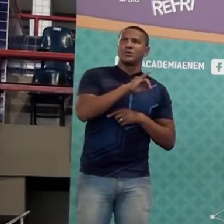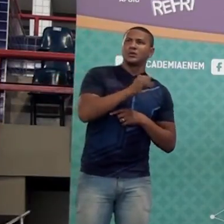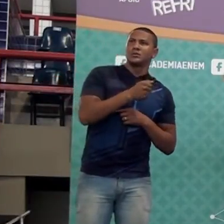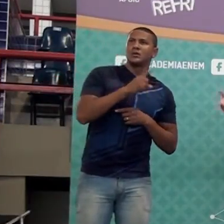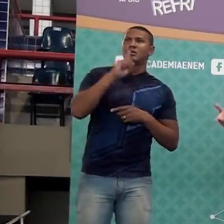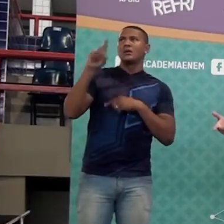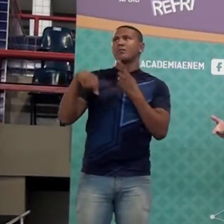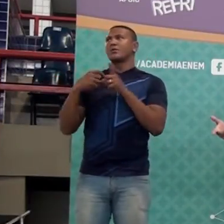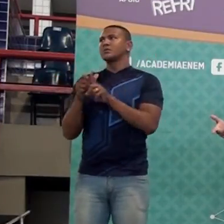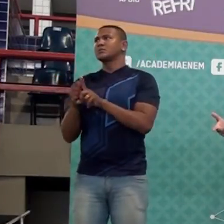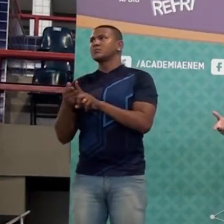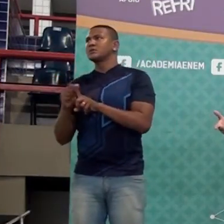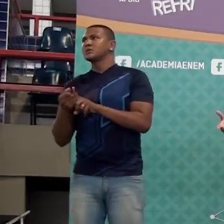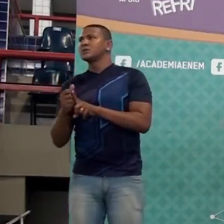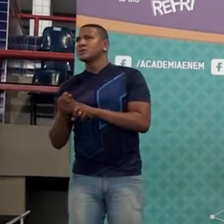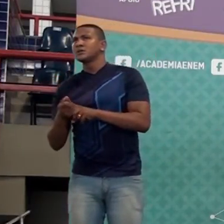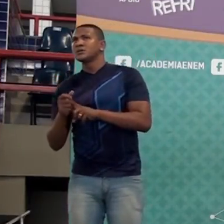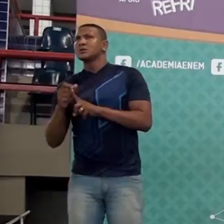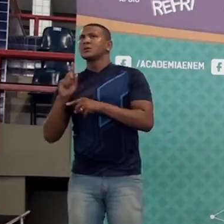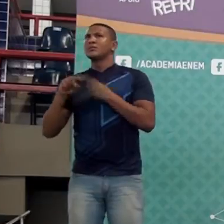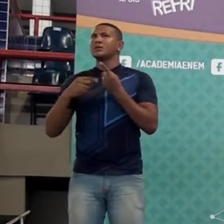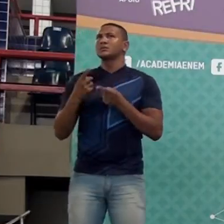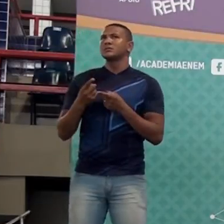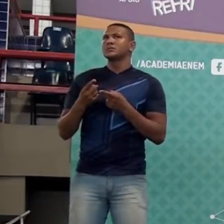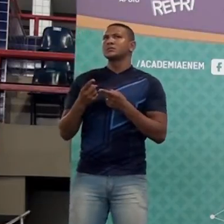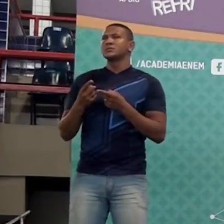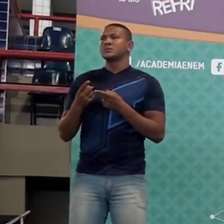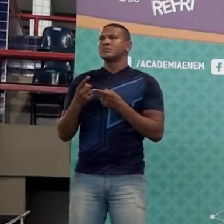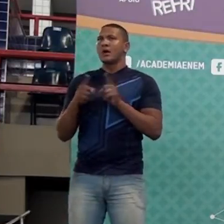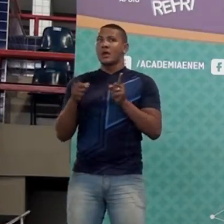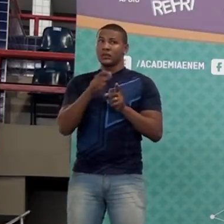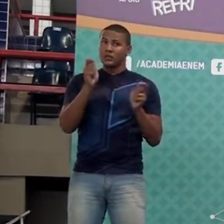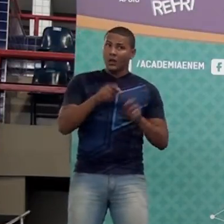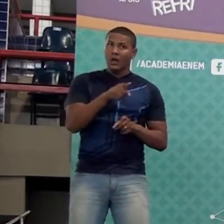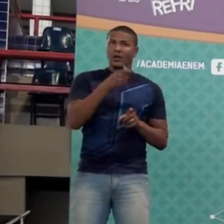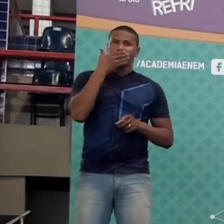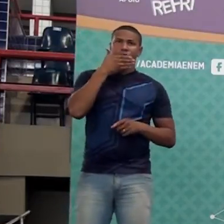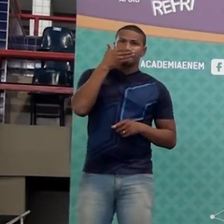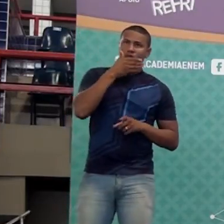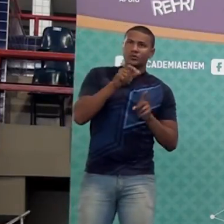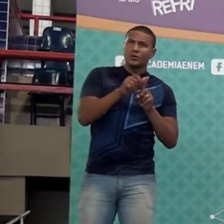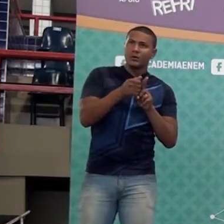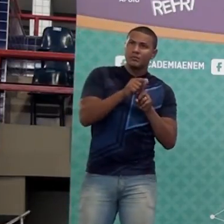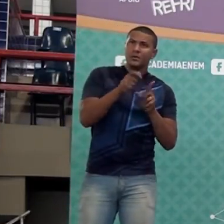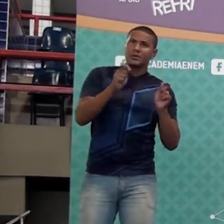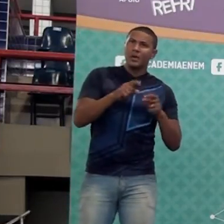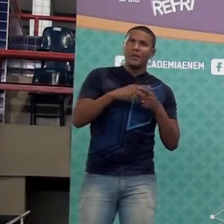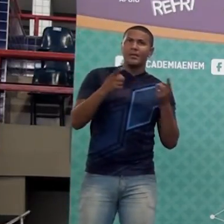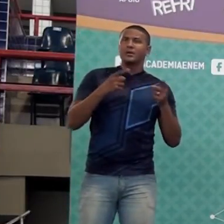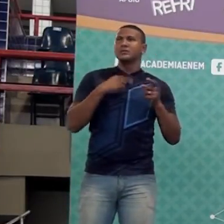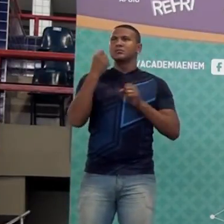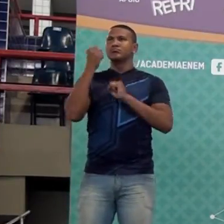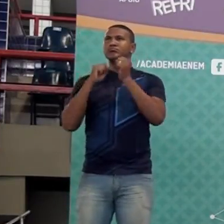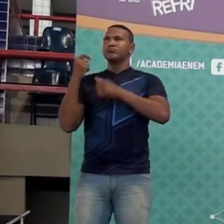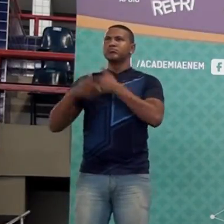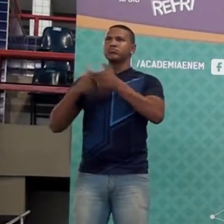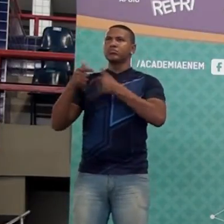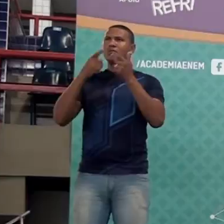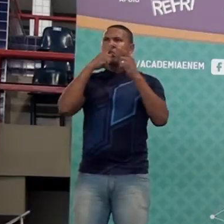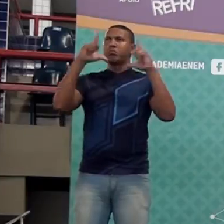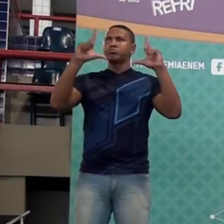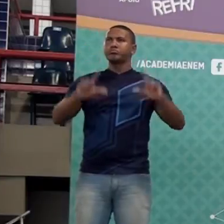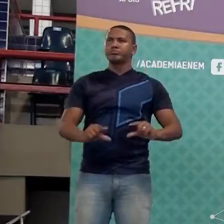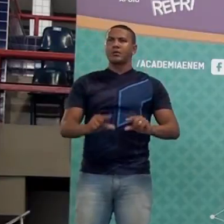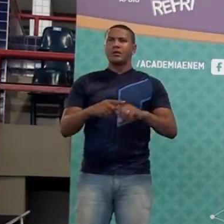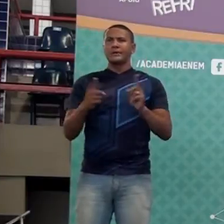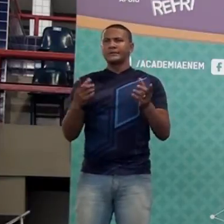milho, que posso obter açúcar a partir do milho, mas aí o açúcar a partir do milho, a produtividade vai lá para baixo, o cara não quer fazer isso, porque